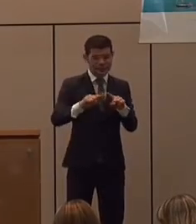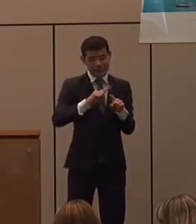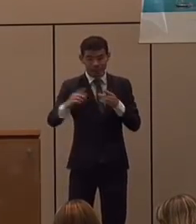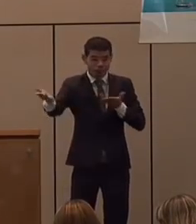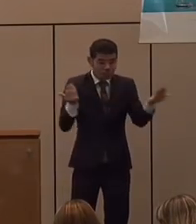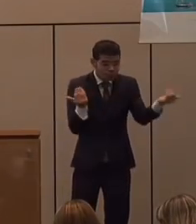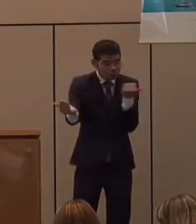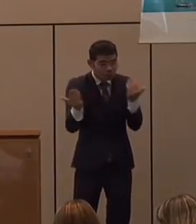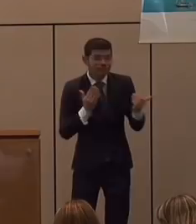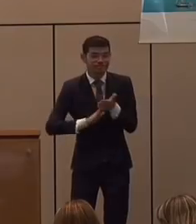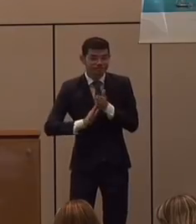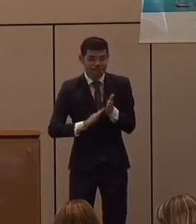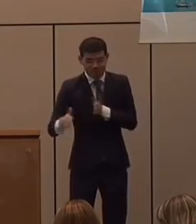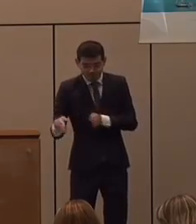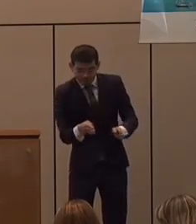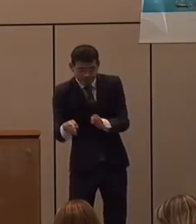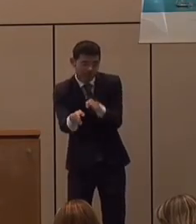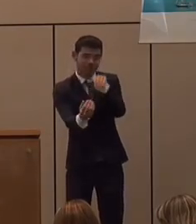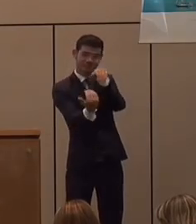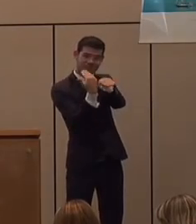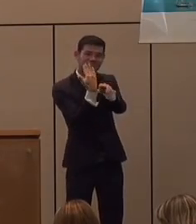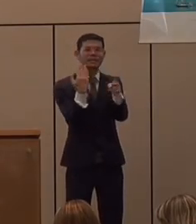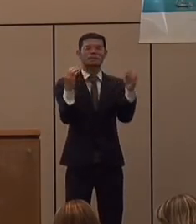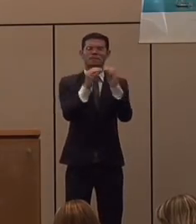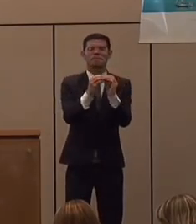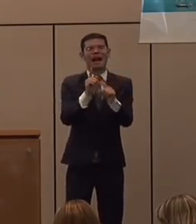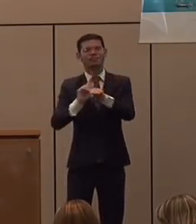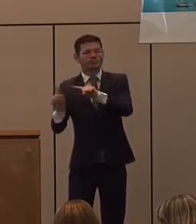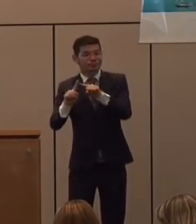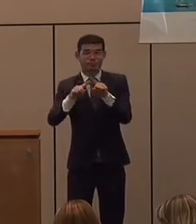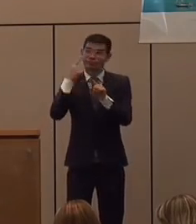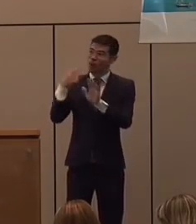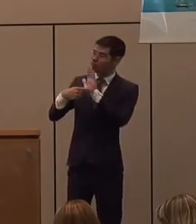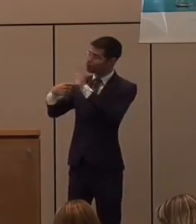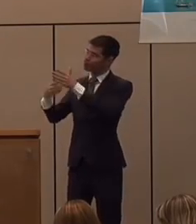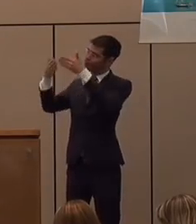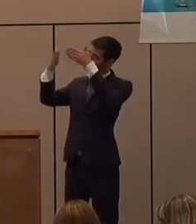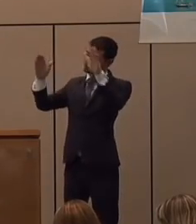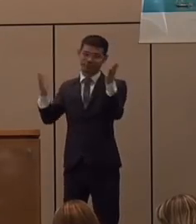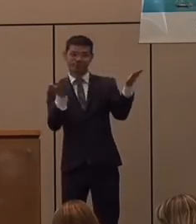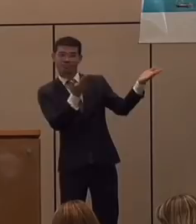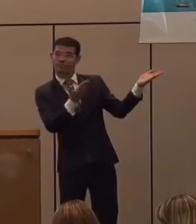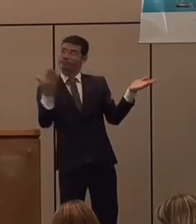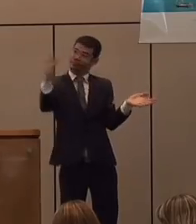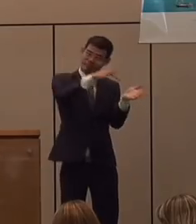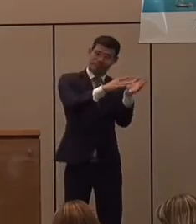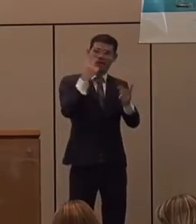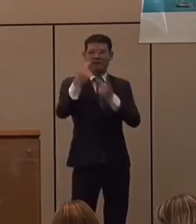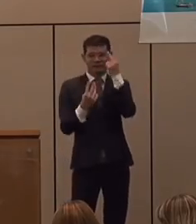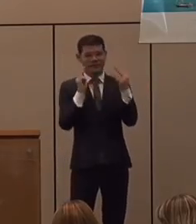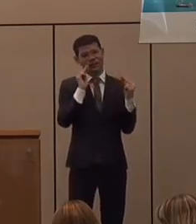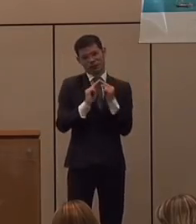turísticos y las nuevas rutas a la oferta turística que tiene el país para para ir a visitar y a conocer pero usted menciona a